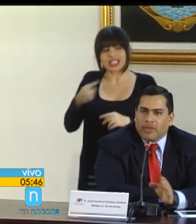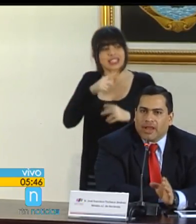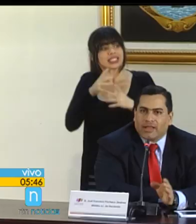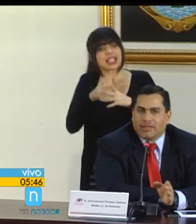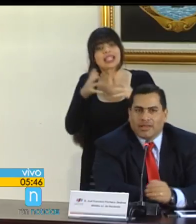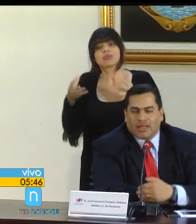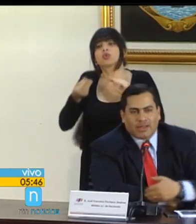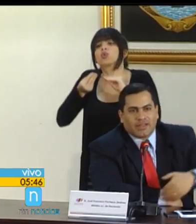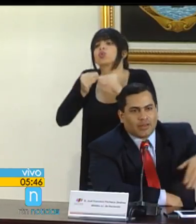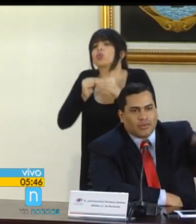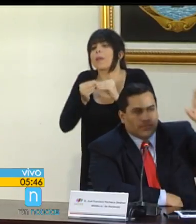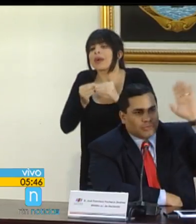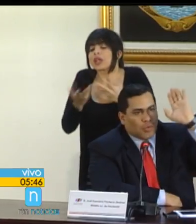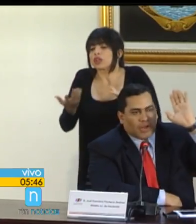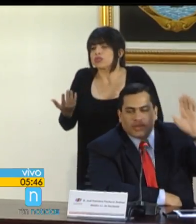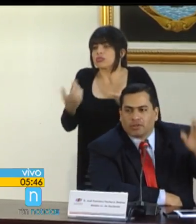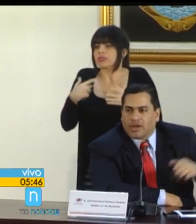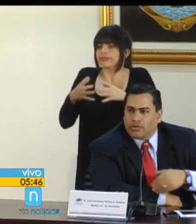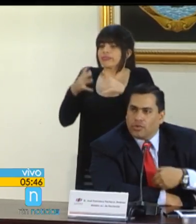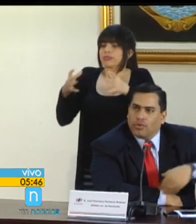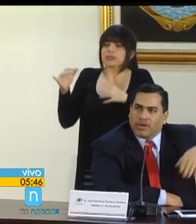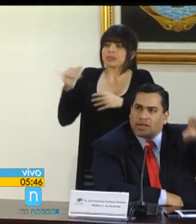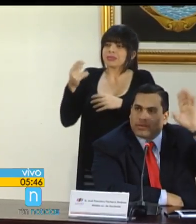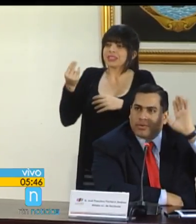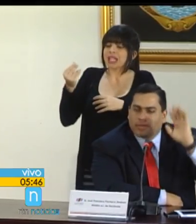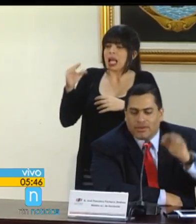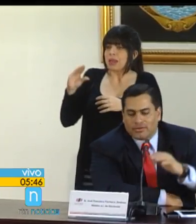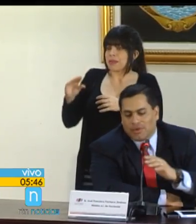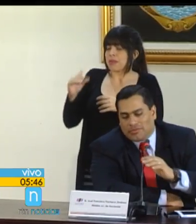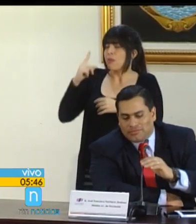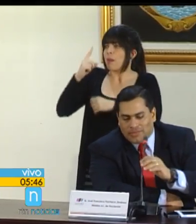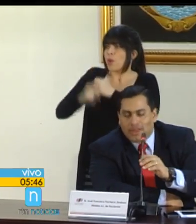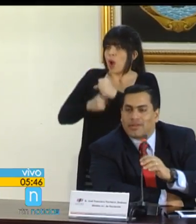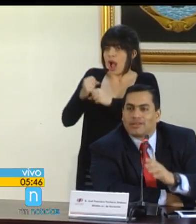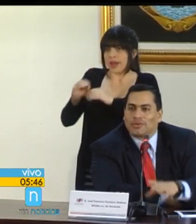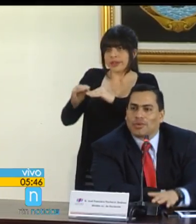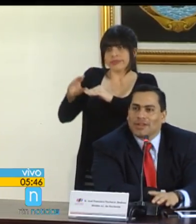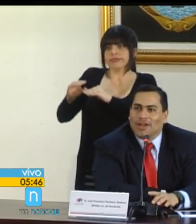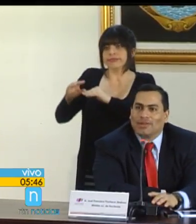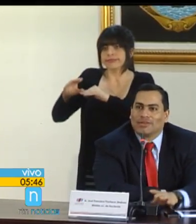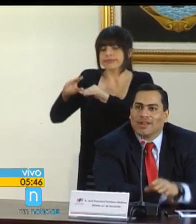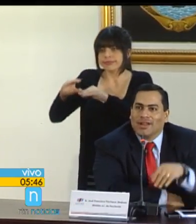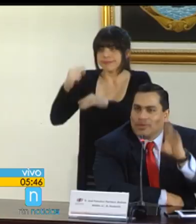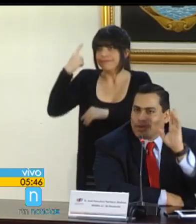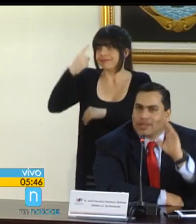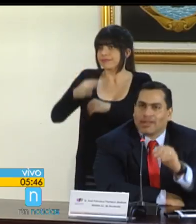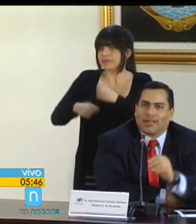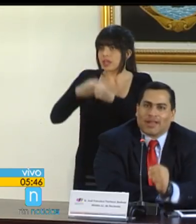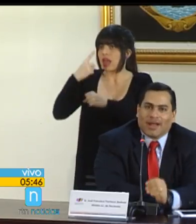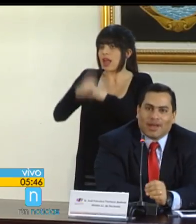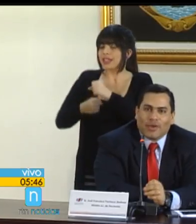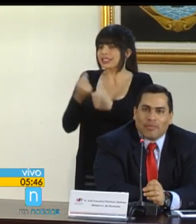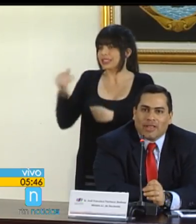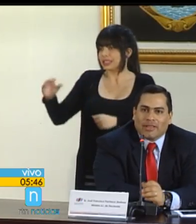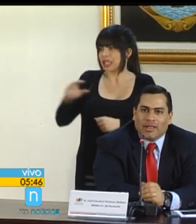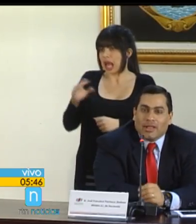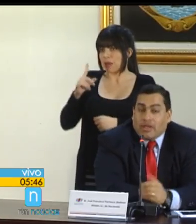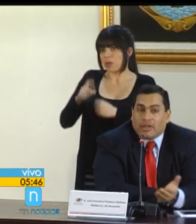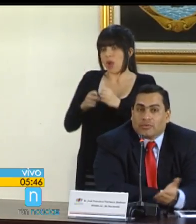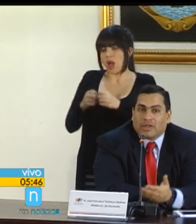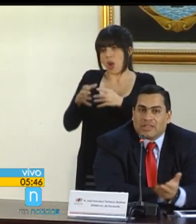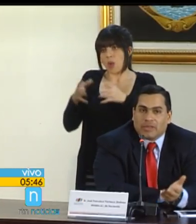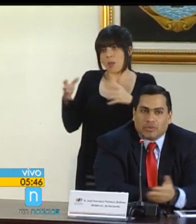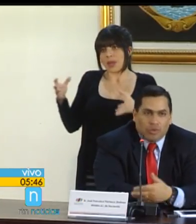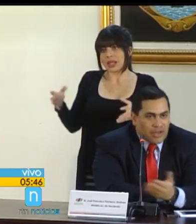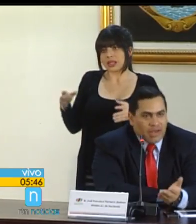crecimiento nominal, es decir, está creciendo como crecen los salarios de uno, ¿verdad? Que todos los años, bueno, casi todos los salarios crecen anualmente, y